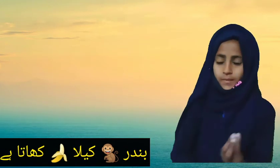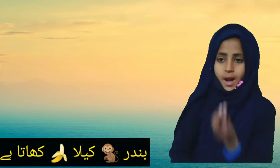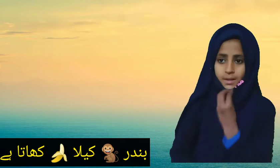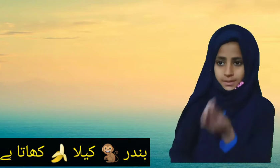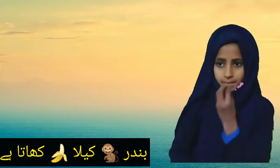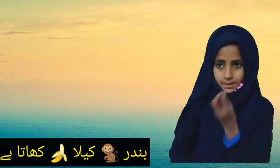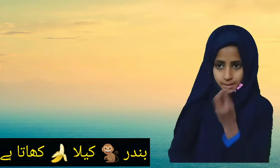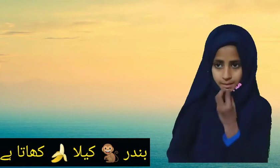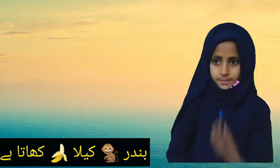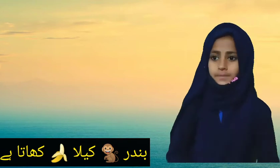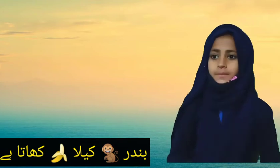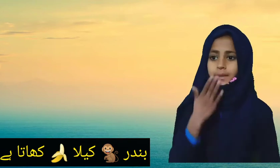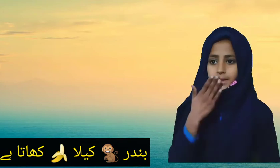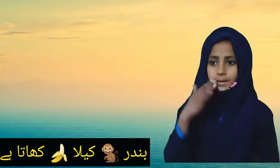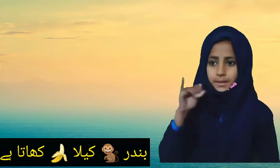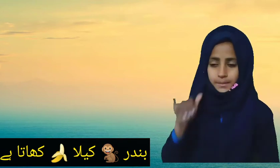खाता है।